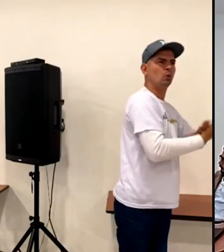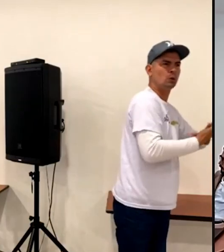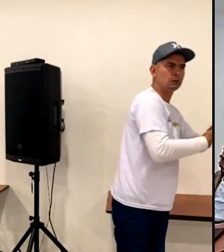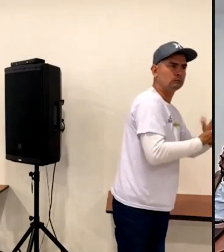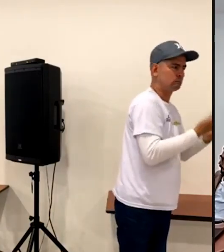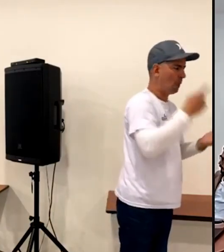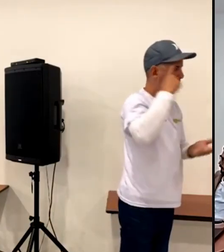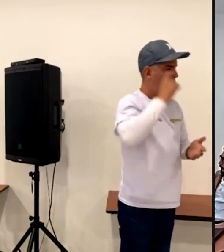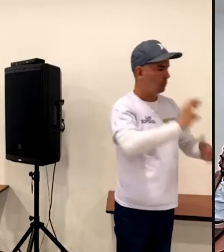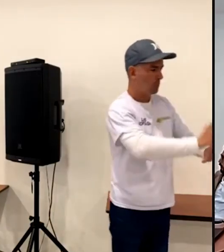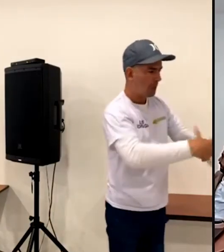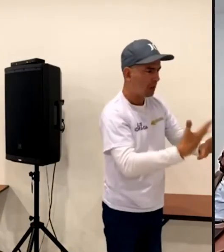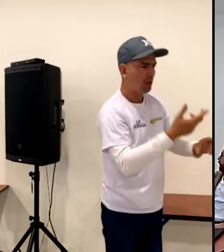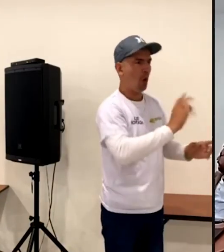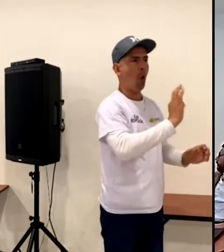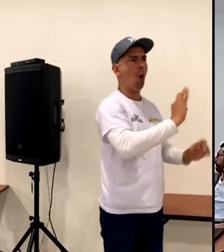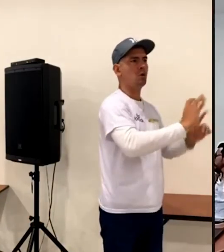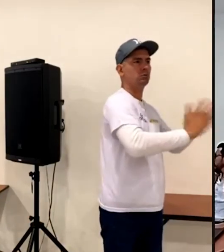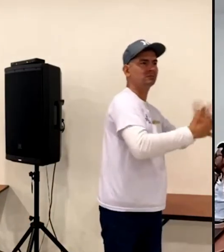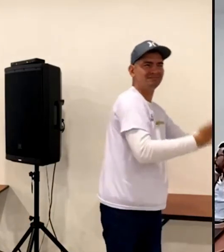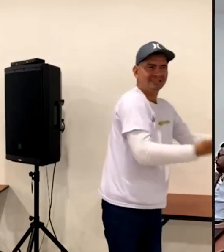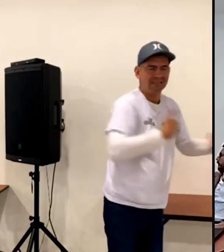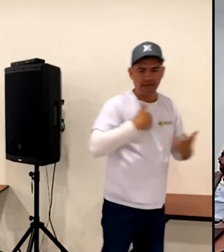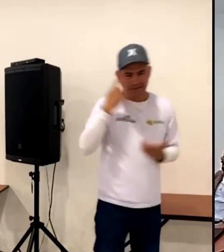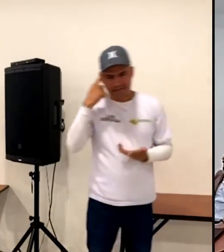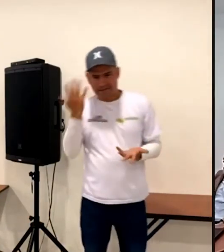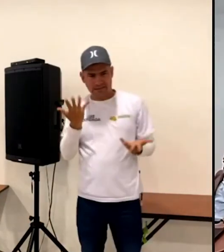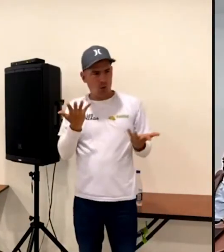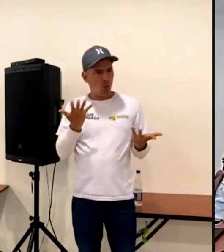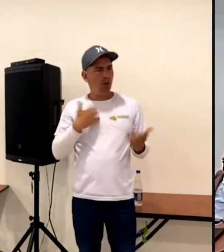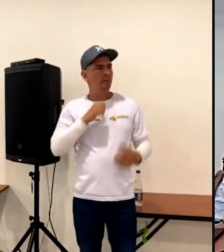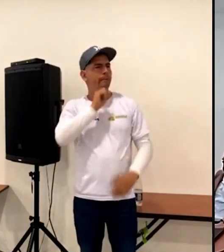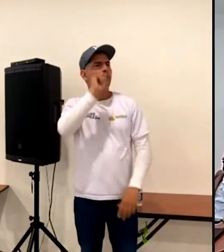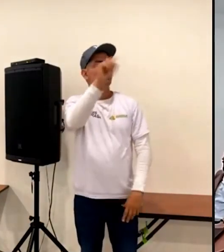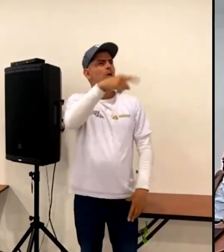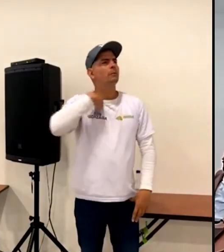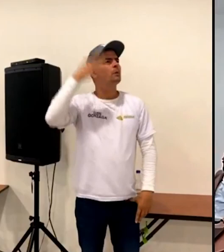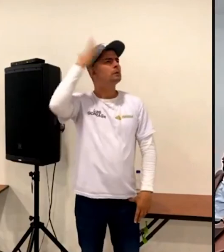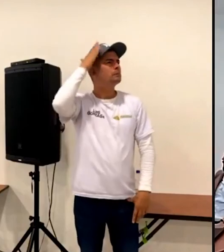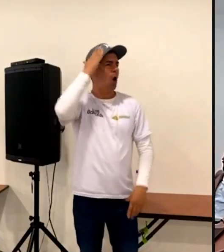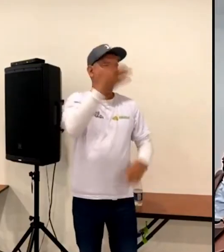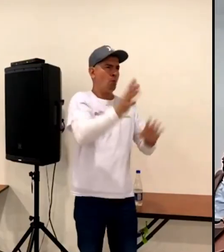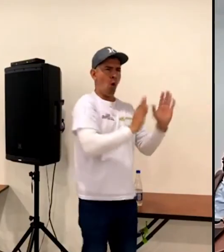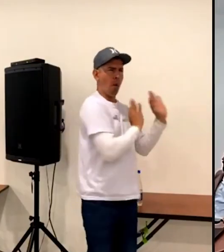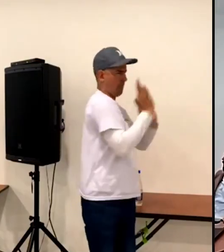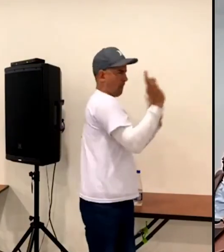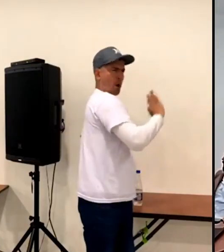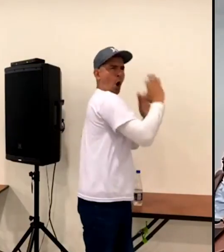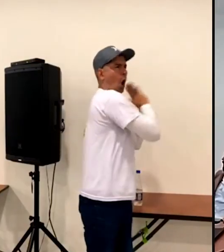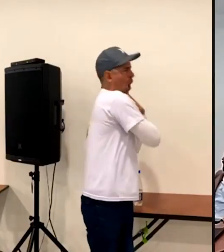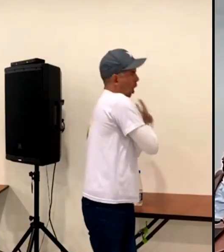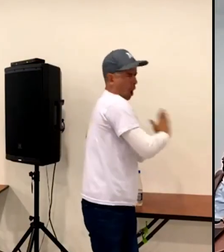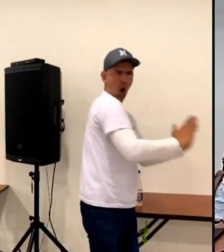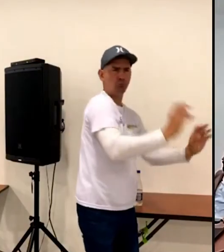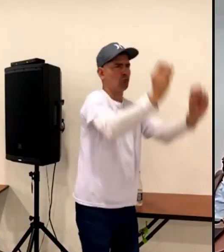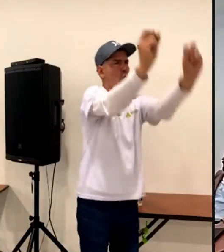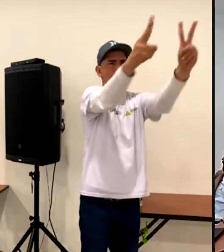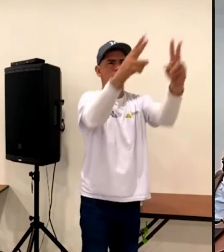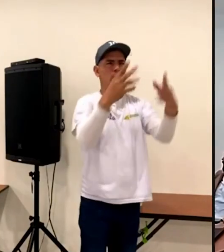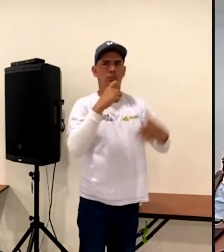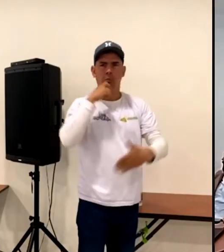partes que también se mantengan la accesibilidad esos trámites especiales en los cuales uno tiene que hablar con la